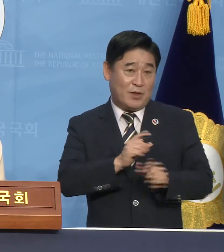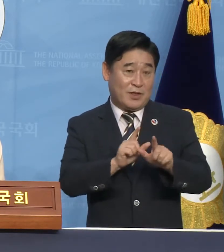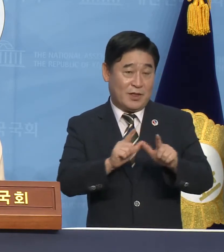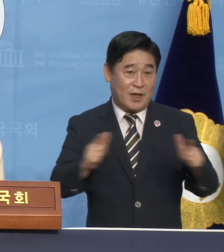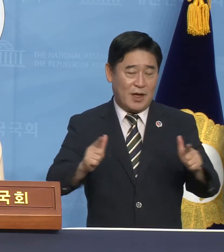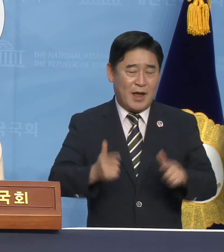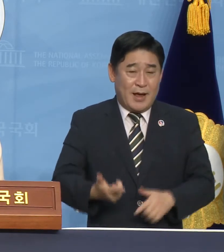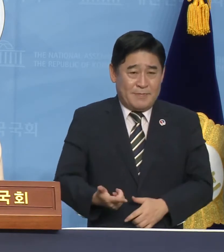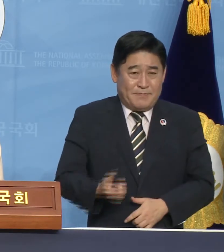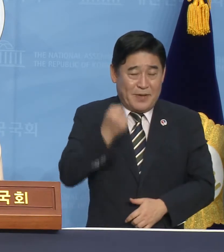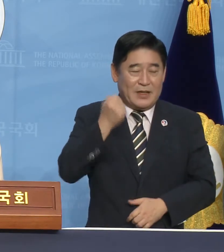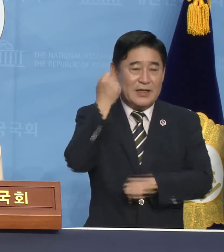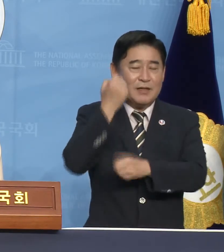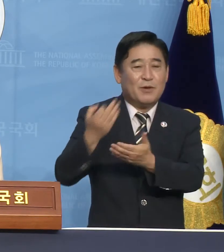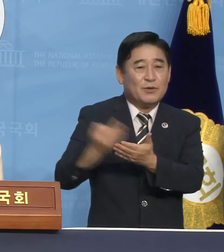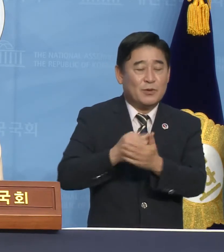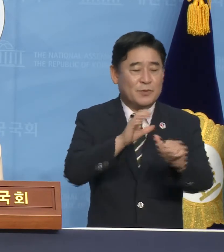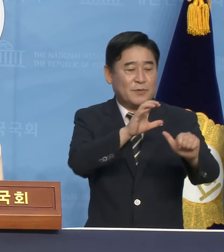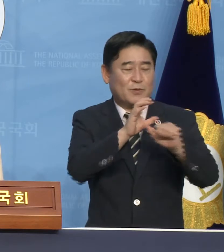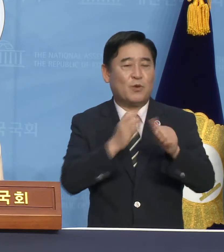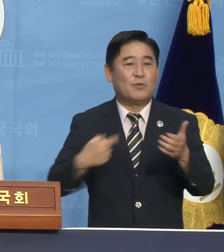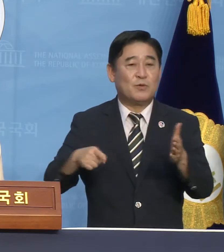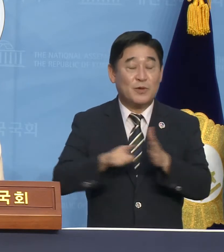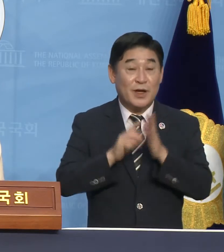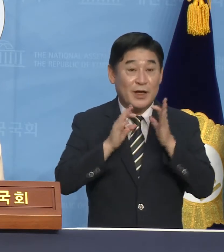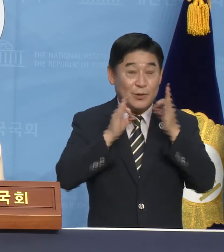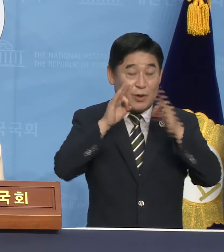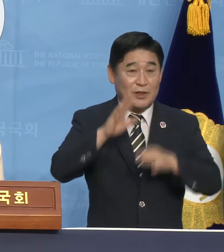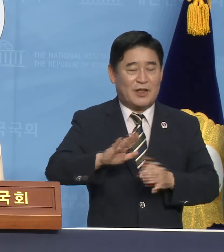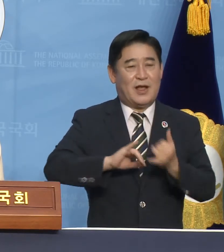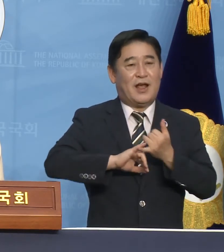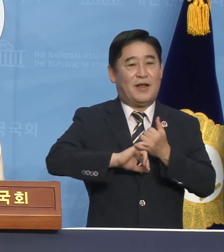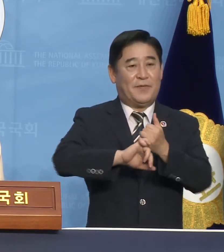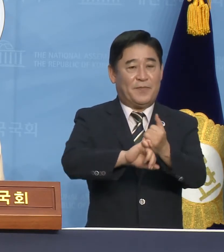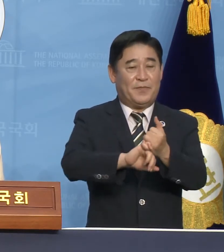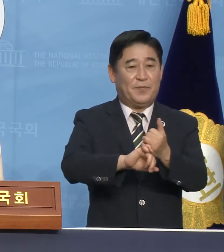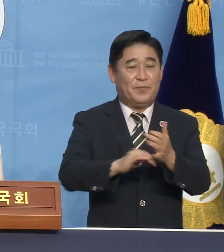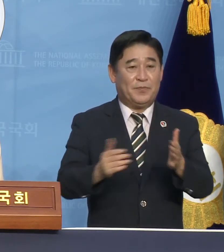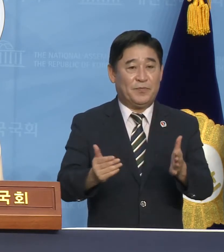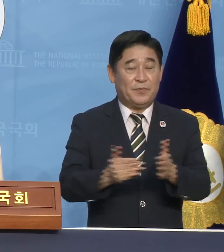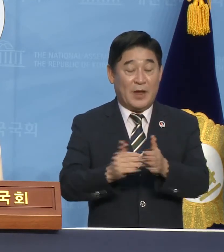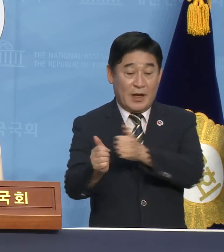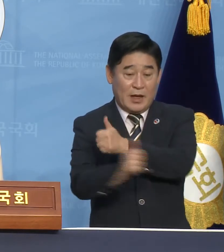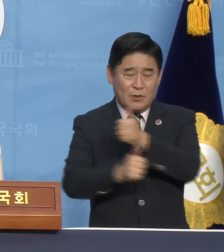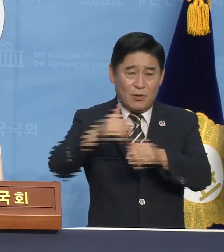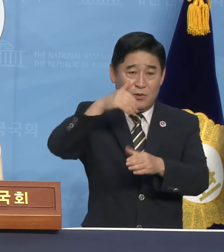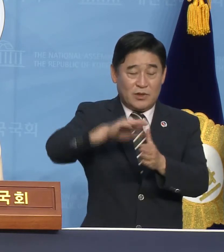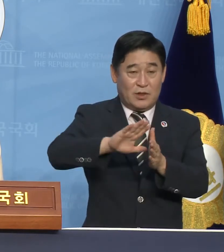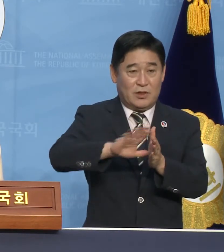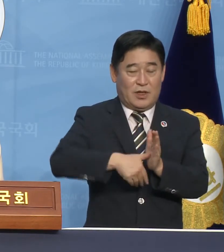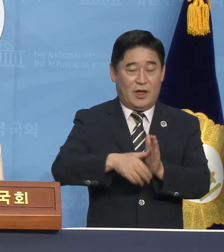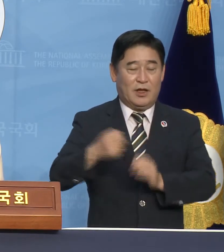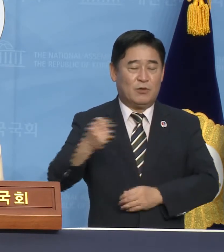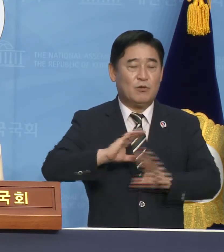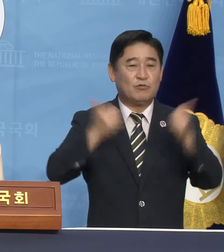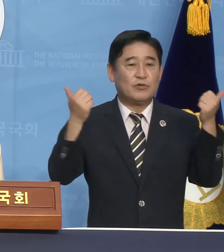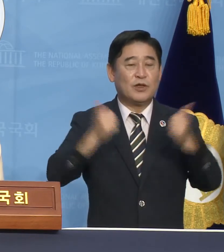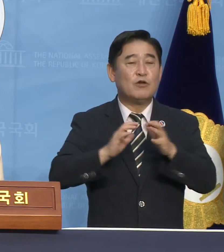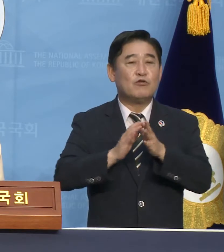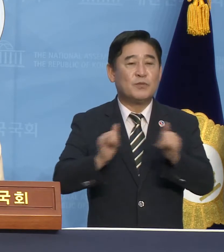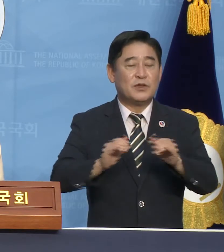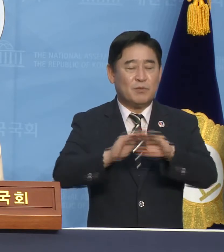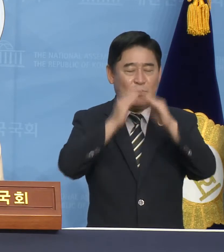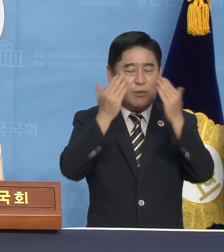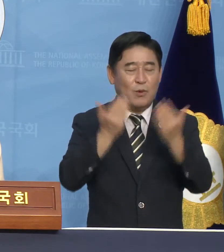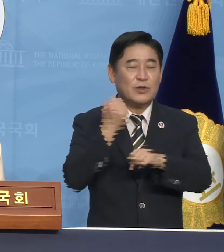당원들께 하루빨리 기본소득 도입을 위해 애쓰겠다고 약속했습니다. 총선에서 그리고 국회에서